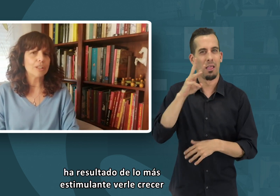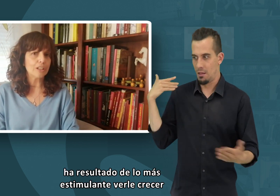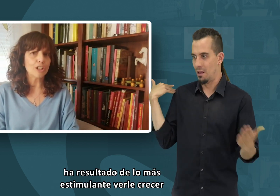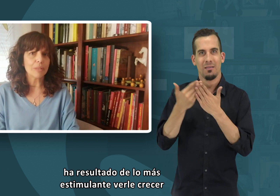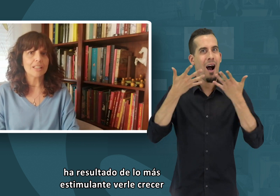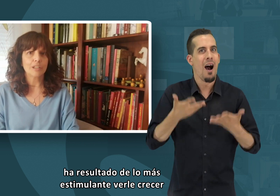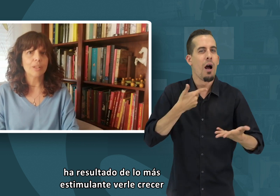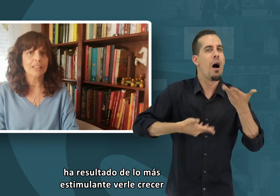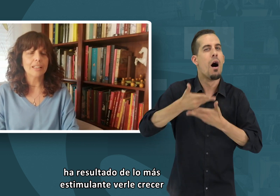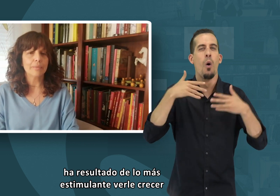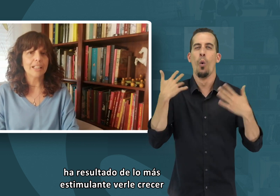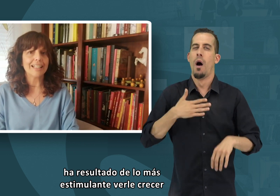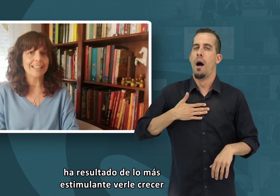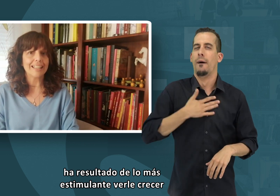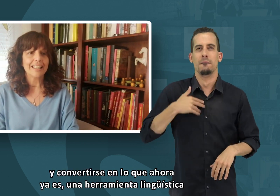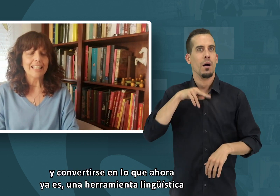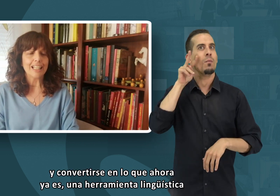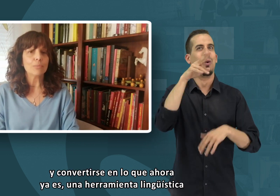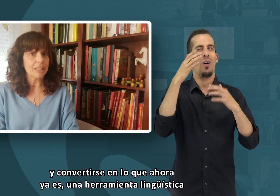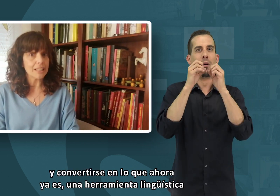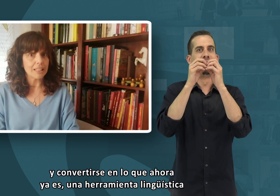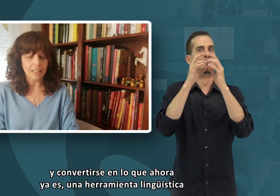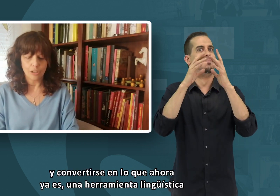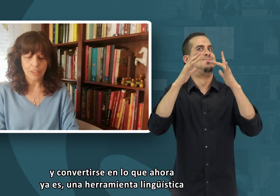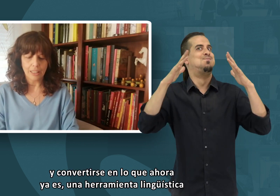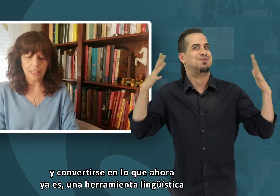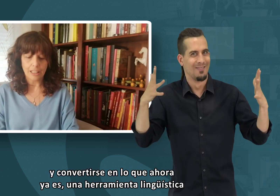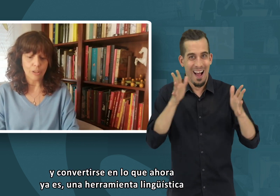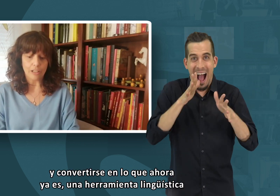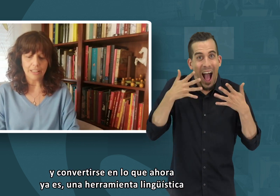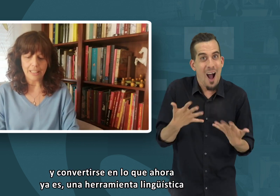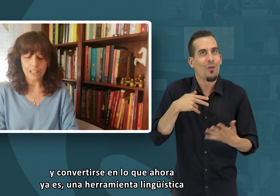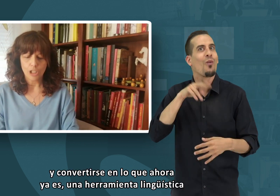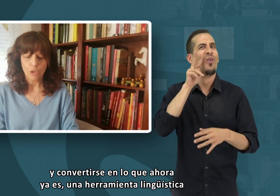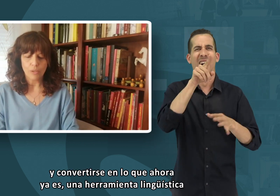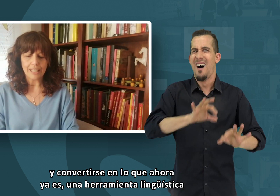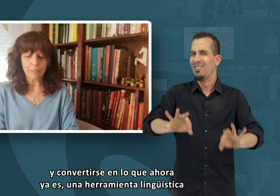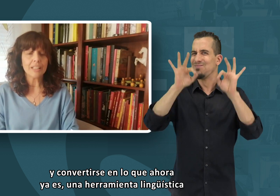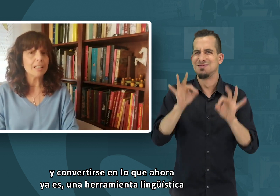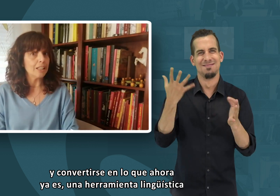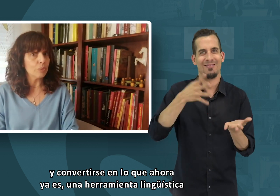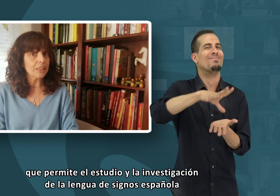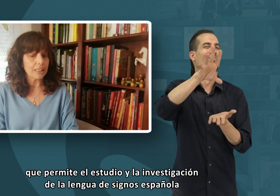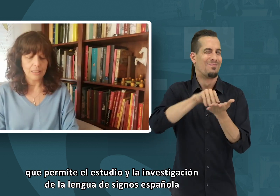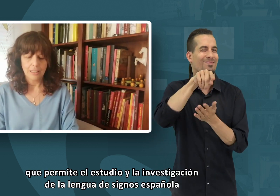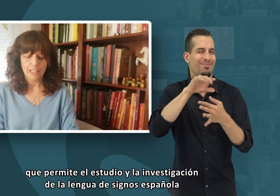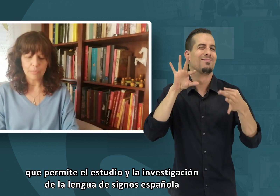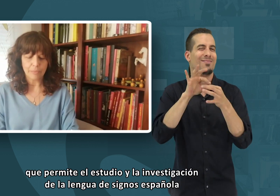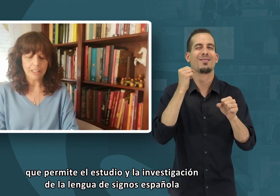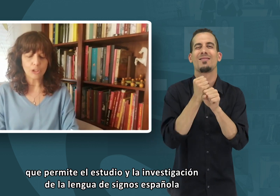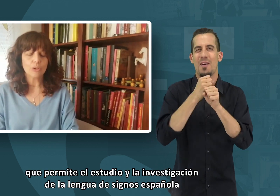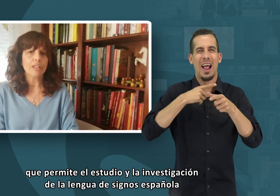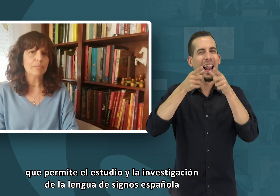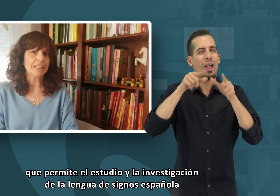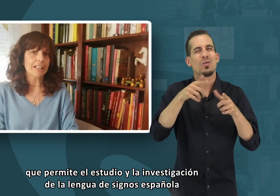ha resultado de lo más estimulante verle crecer y convertirse en lo que ahora ya es, una herramienta lingüística que